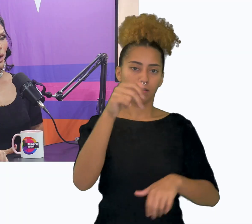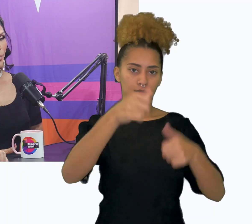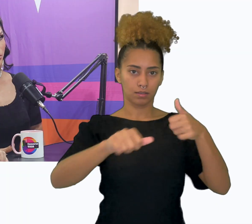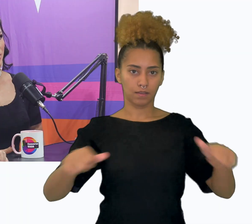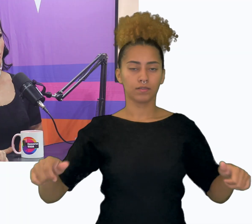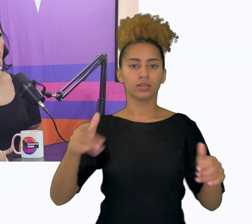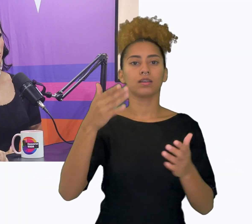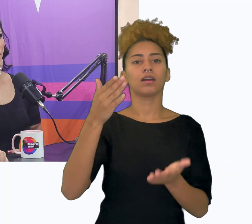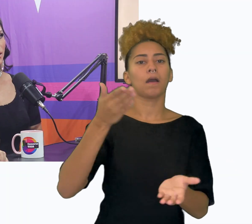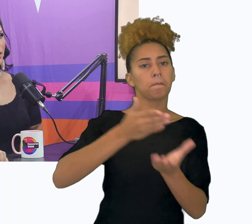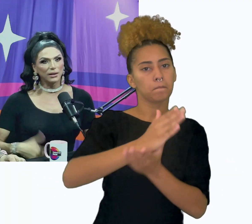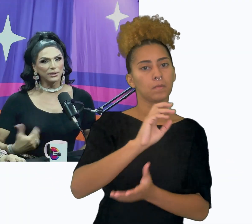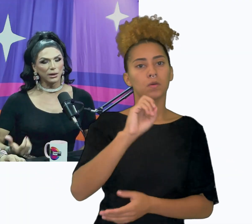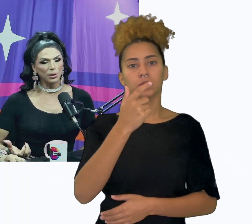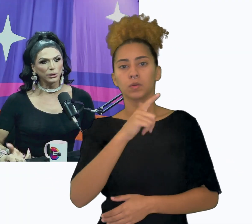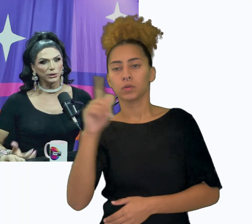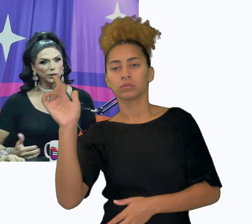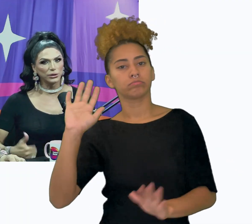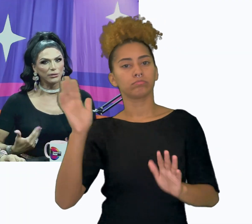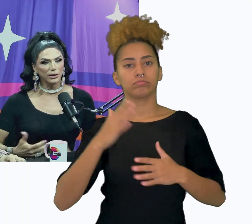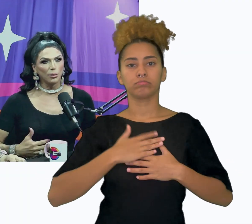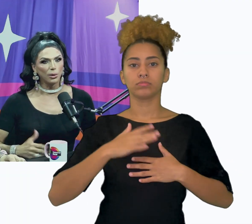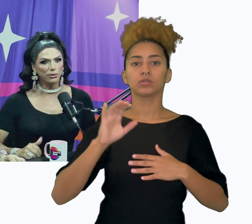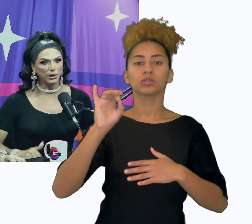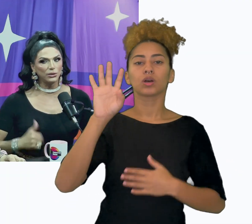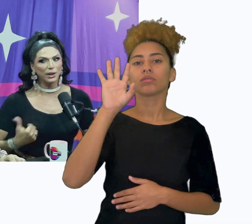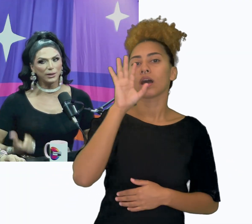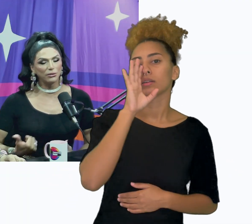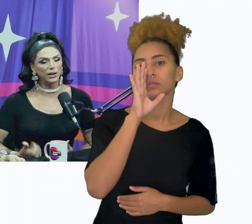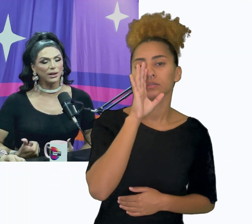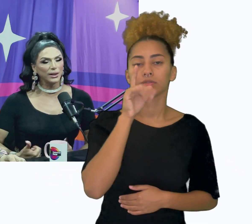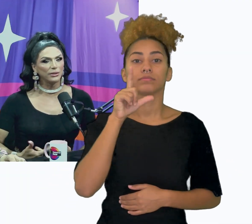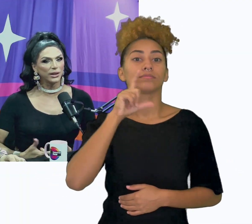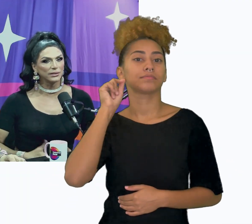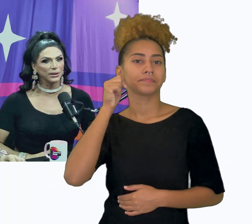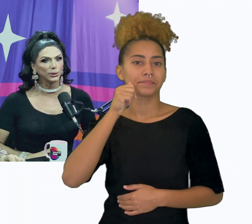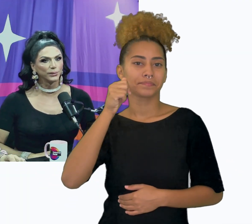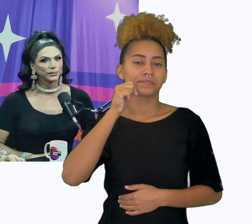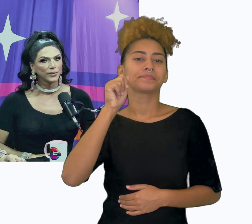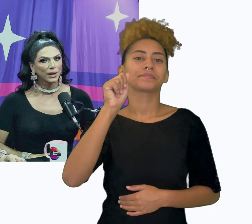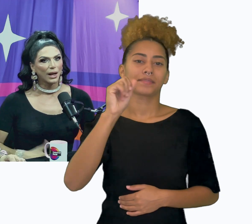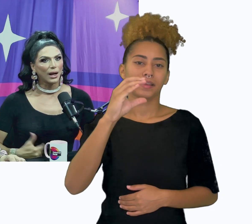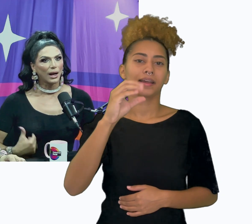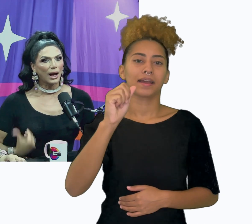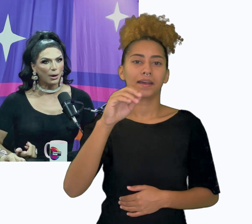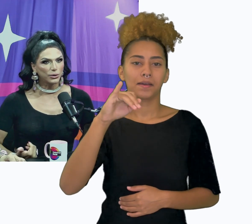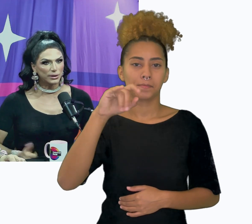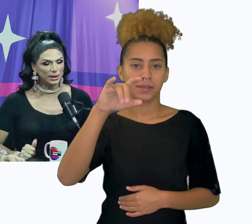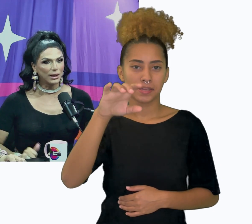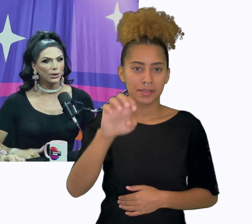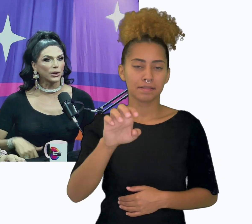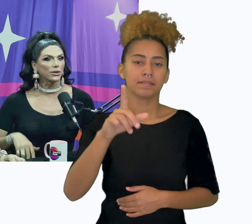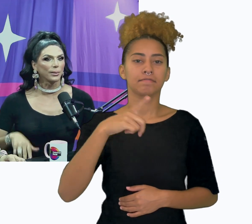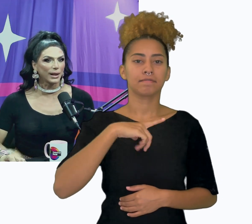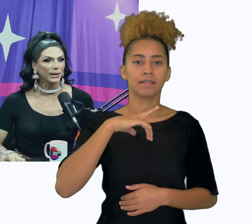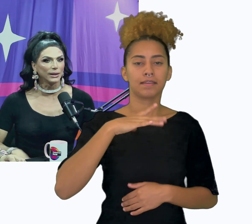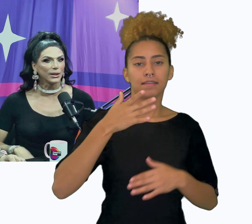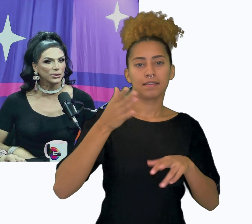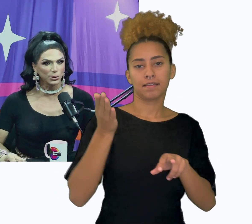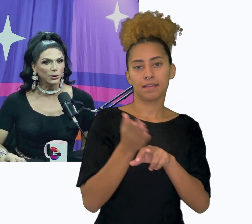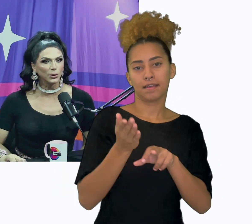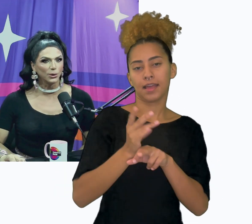a aprovação ou não delas eram outras. A gente estava ali como ouvinte, aí eu vi a Camille fazendo a audição de calça